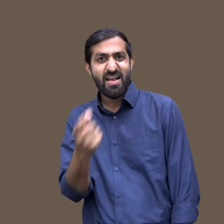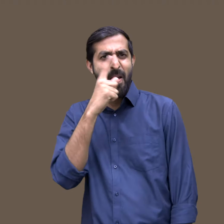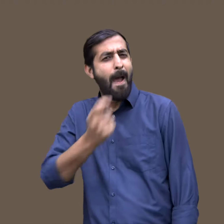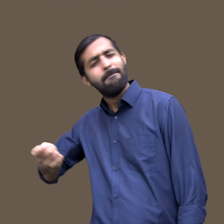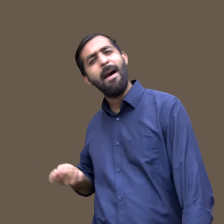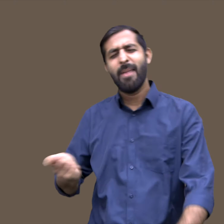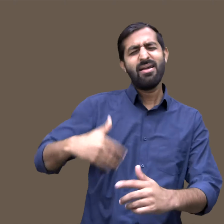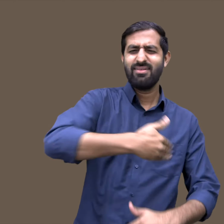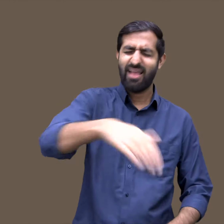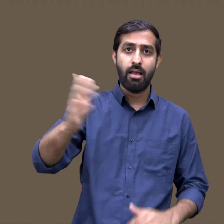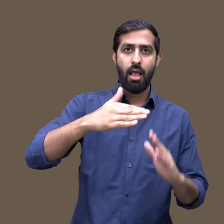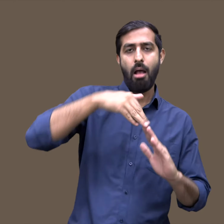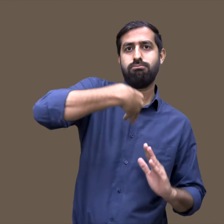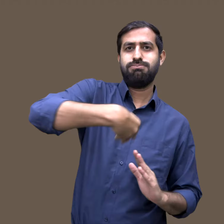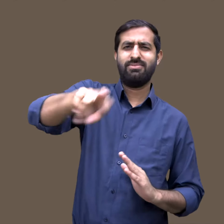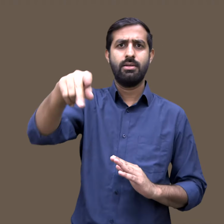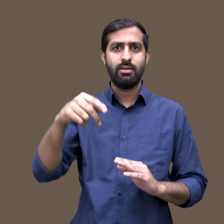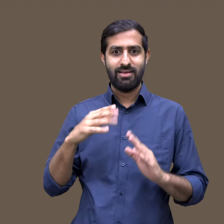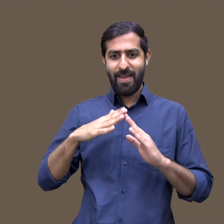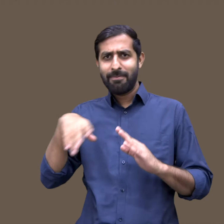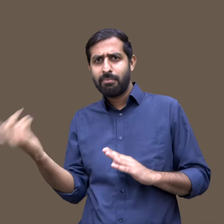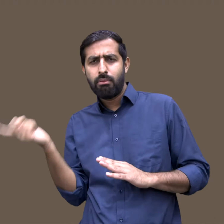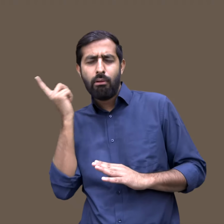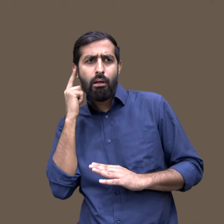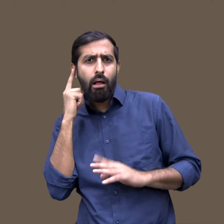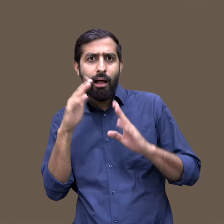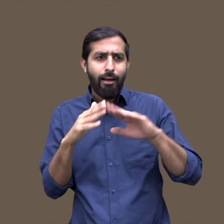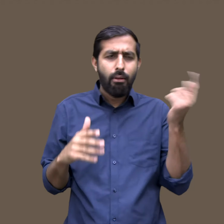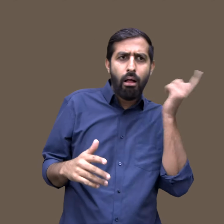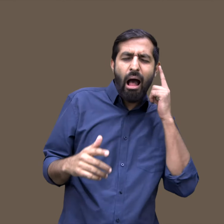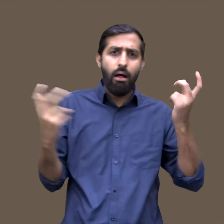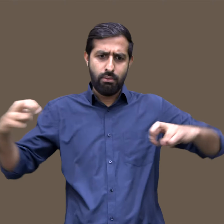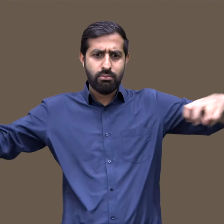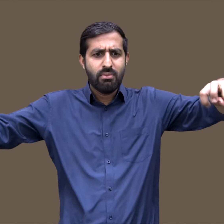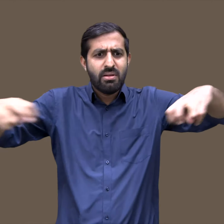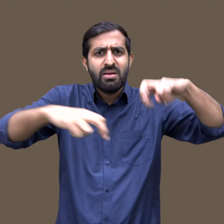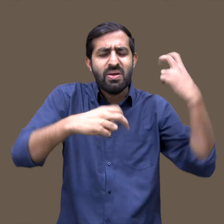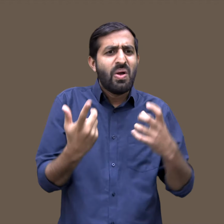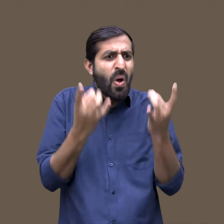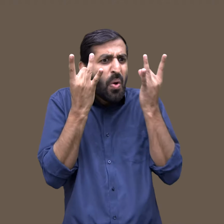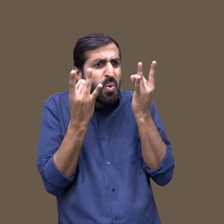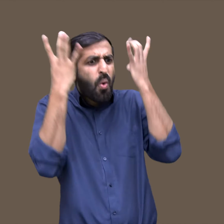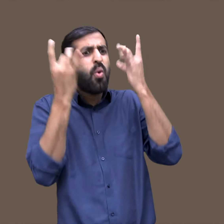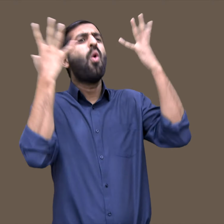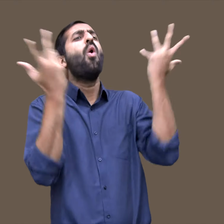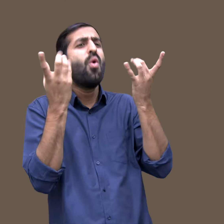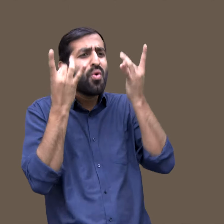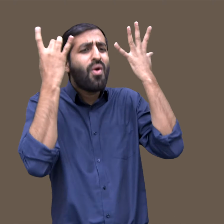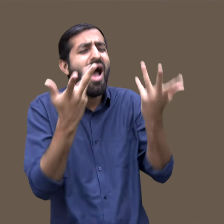दुलारी फेकू को झाड़ू से मारते हुए घर से निकाल रही थी। यह सुनकर दुलारी की पड़ोसने उसके घर आई और उसके गुस्से का